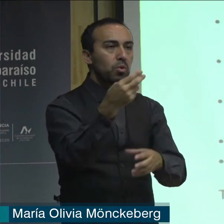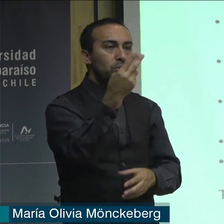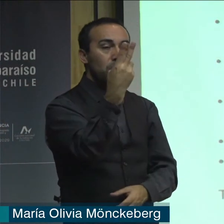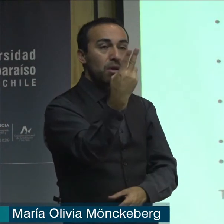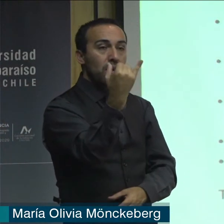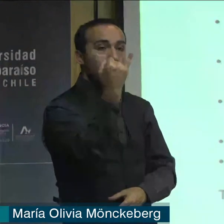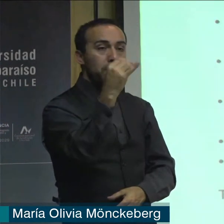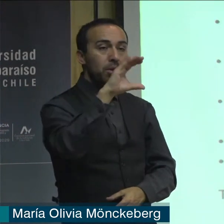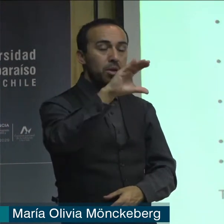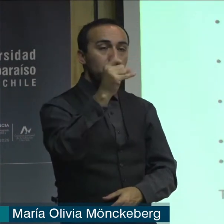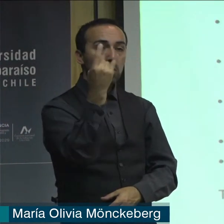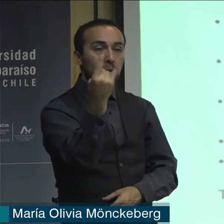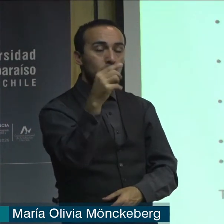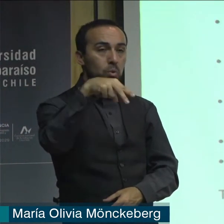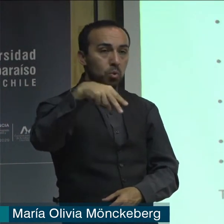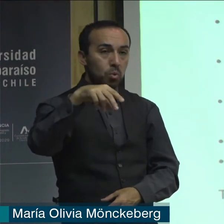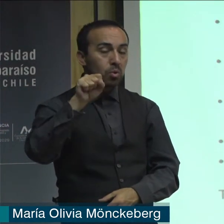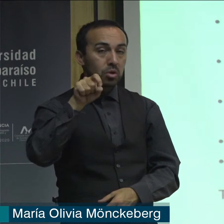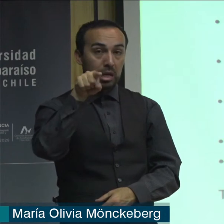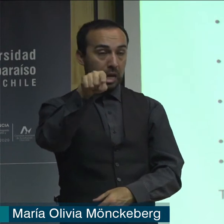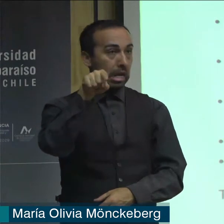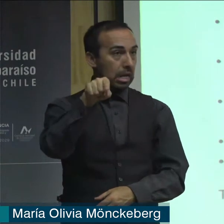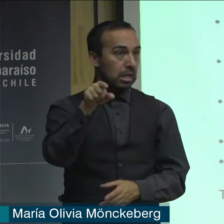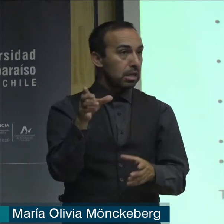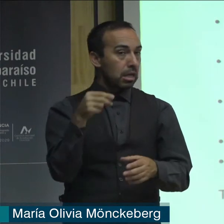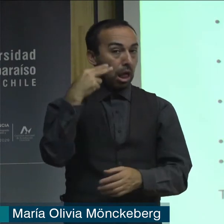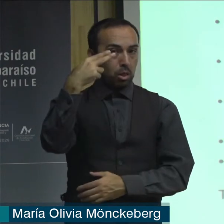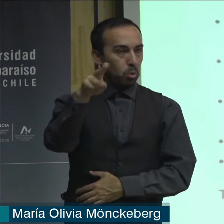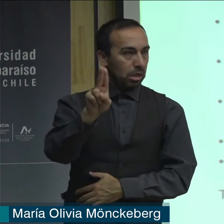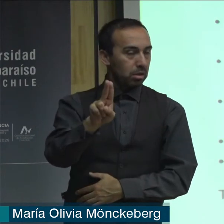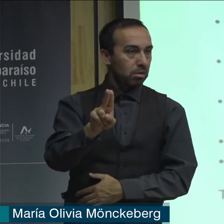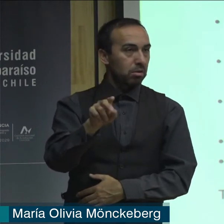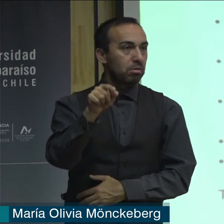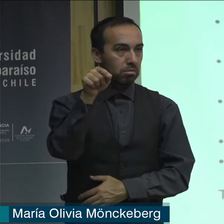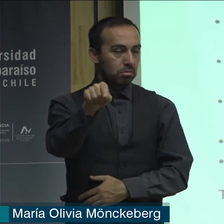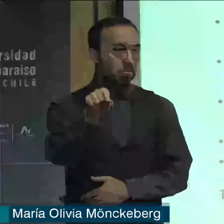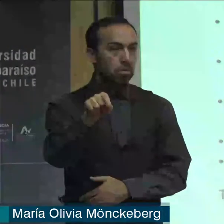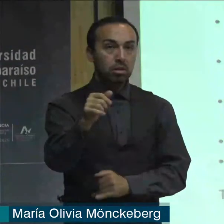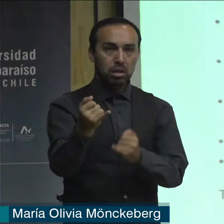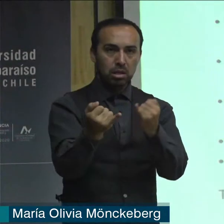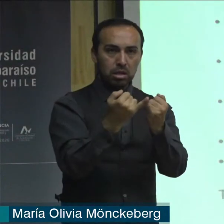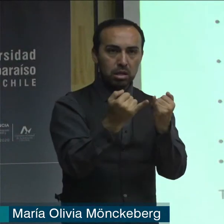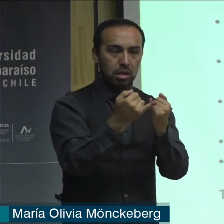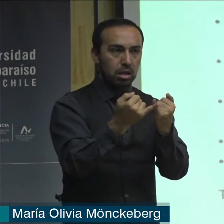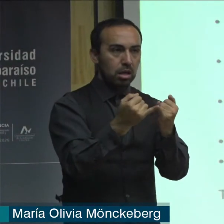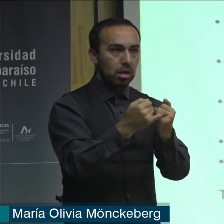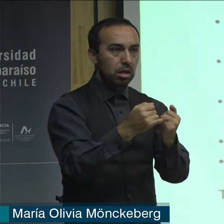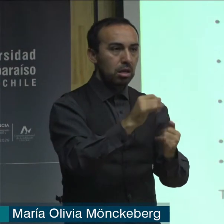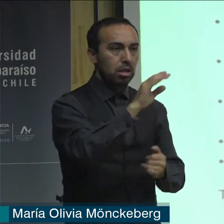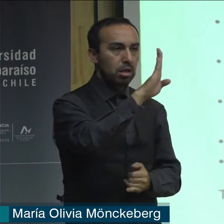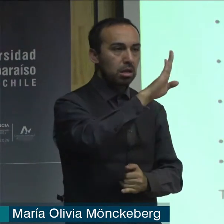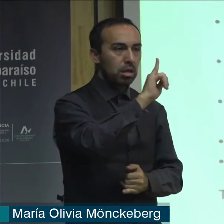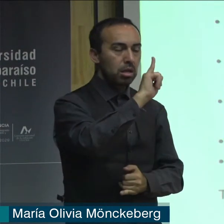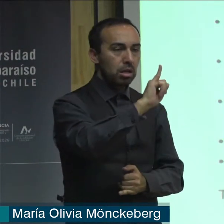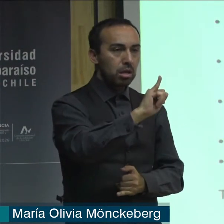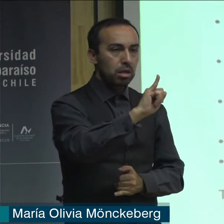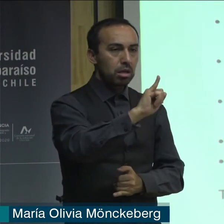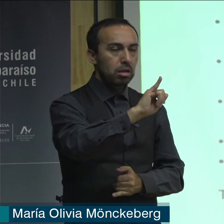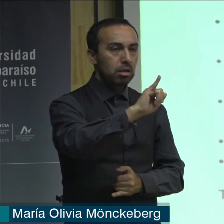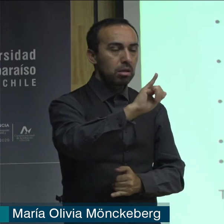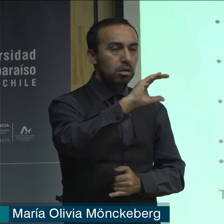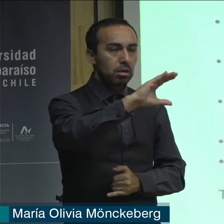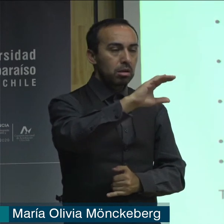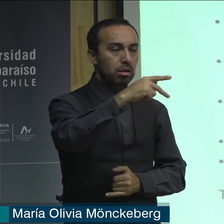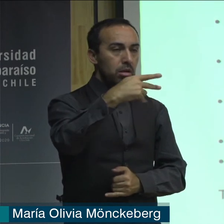grupo Hurtado vicuña que lo encabeza Juan Hurtado vicuña gran amigo de Hernán vigi era un asesor en las sombras desde